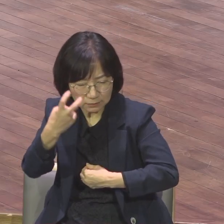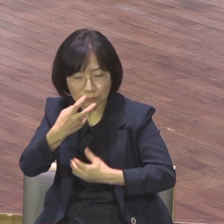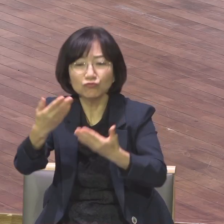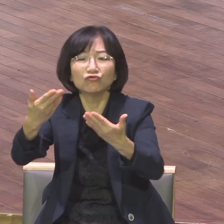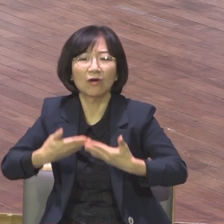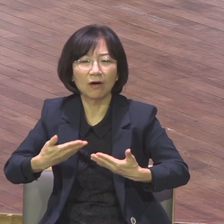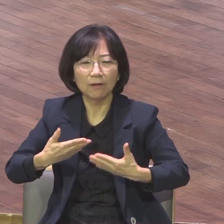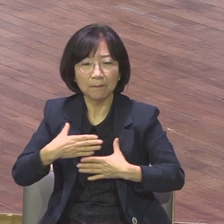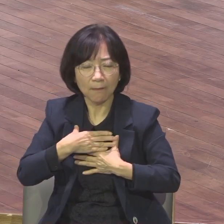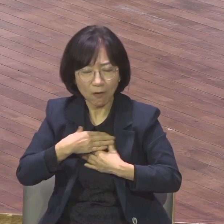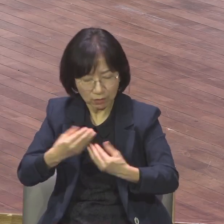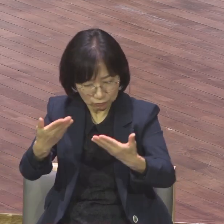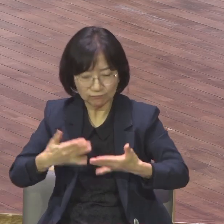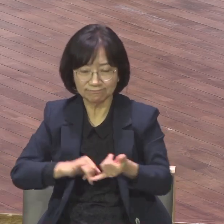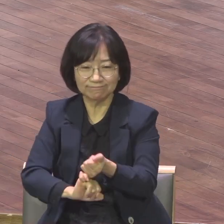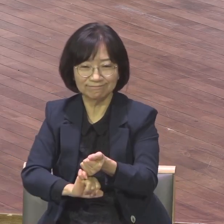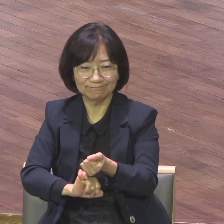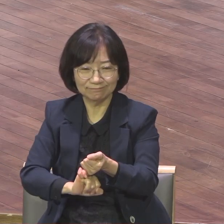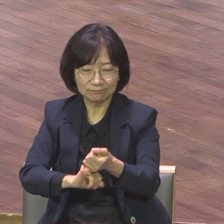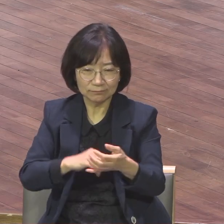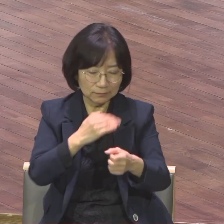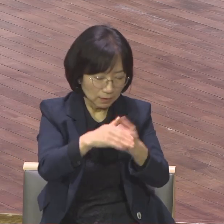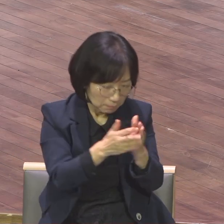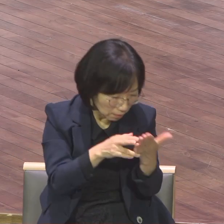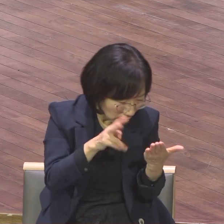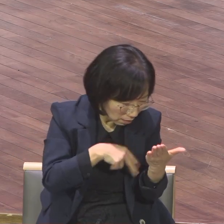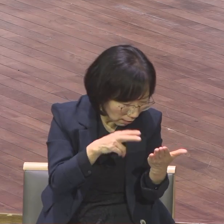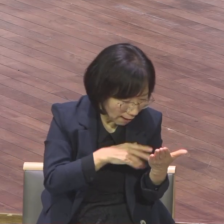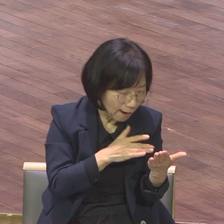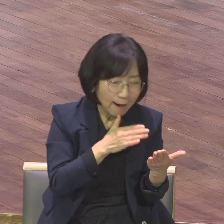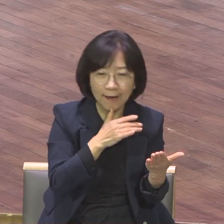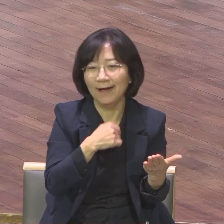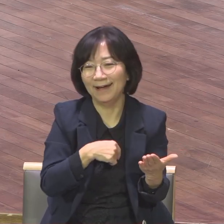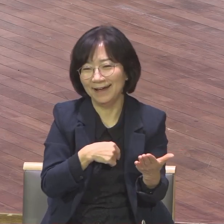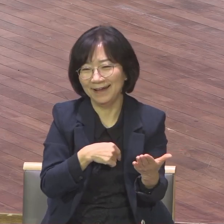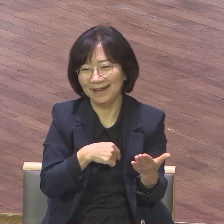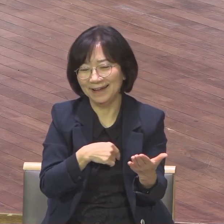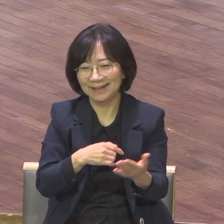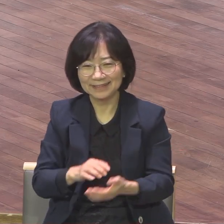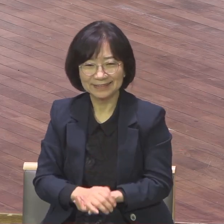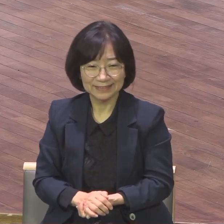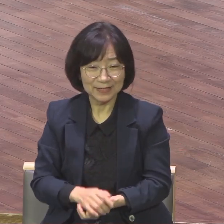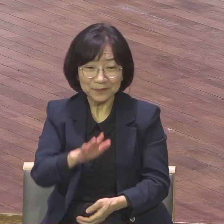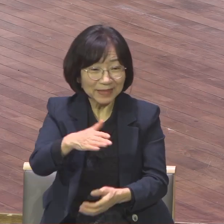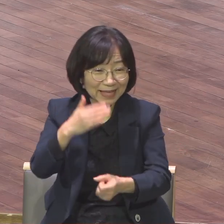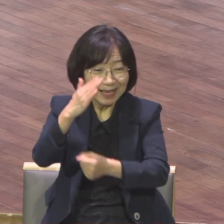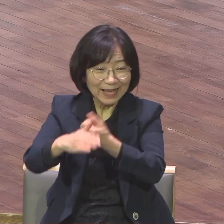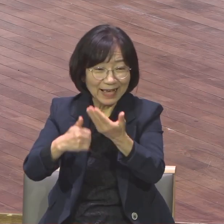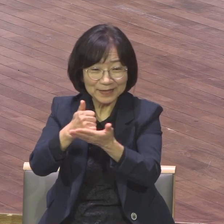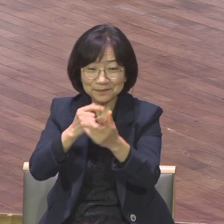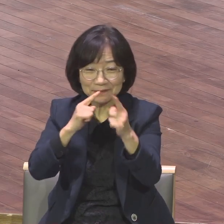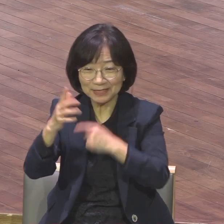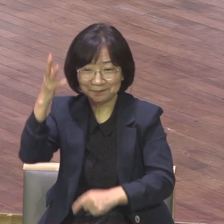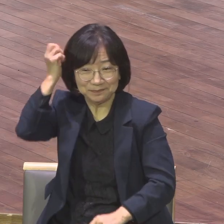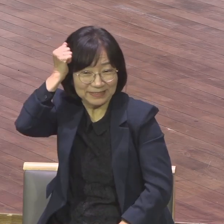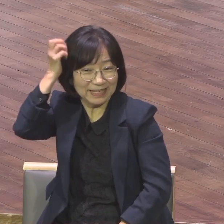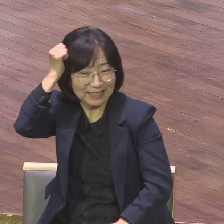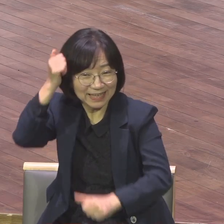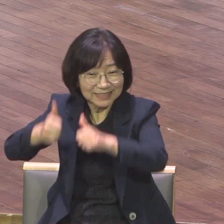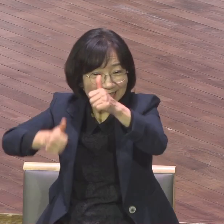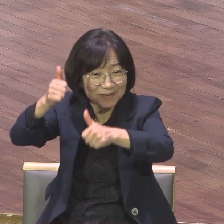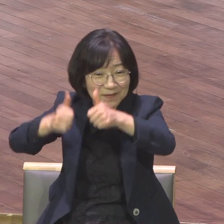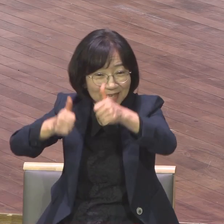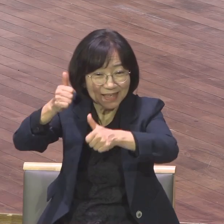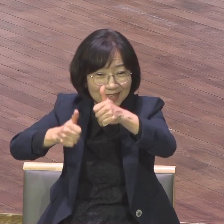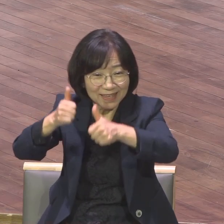말씀으로 그냥 말씀으로 묵상. 그래서 암송대회를 왜 하냐? 암송 말씀이 있어야 되니까 어려울